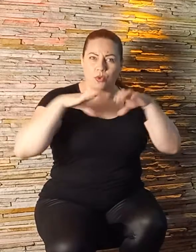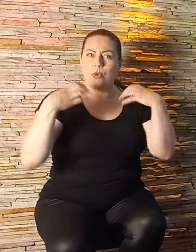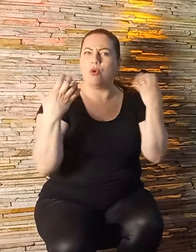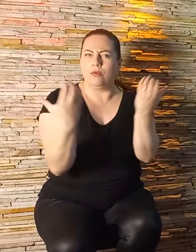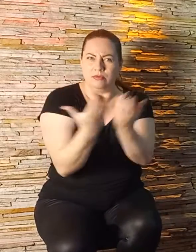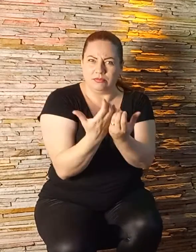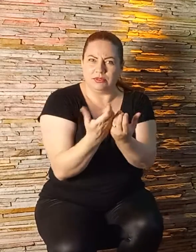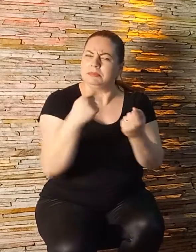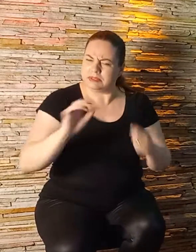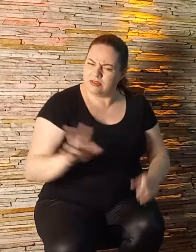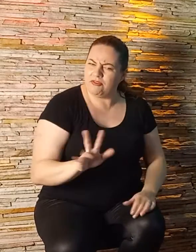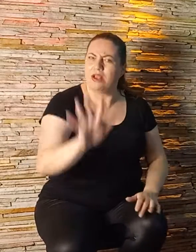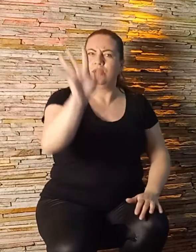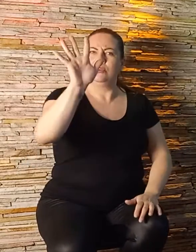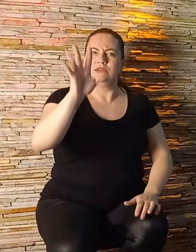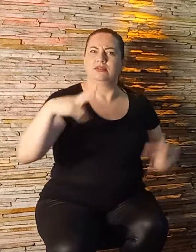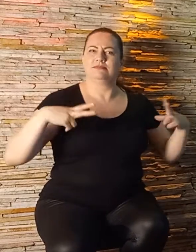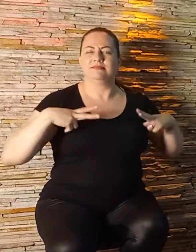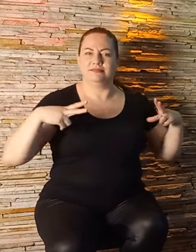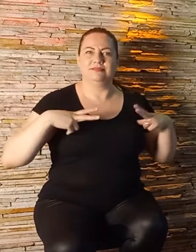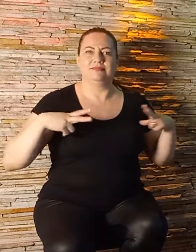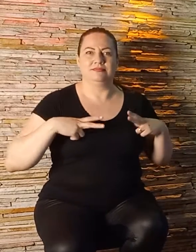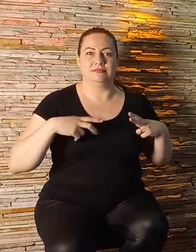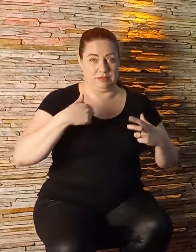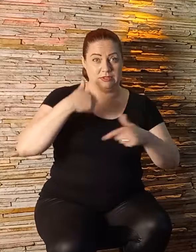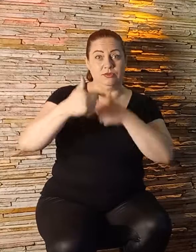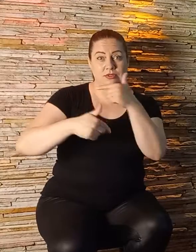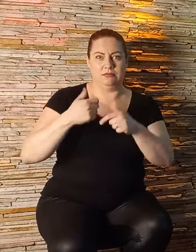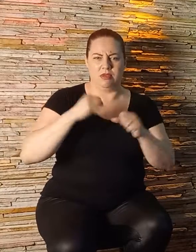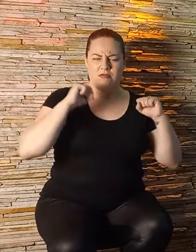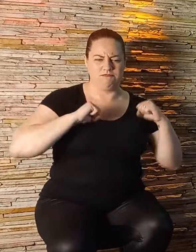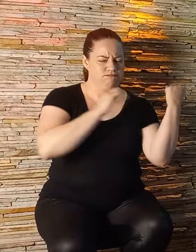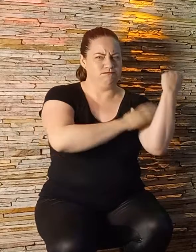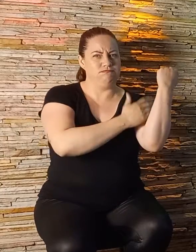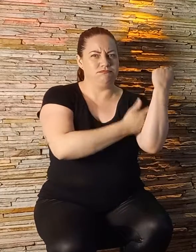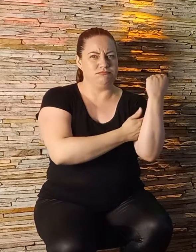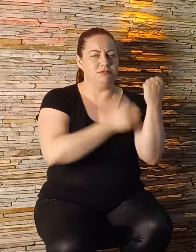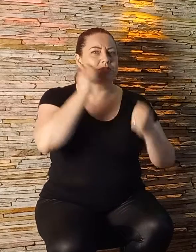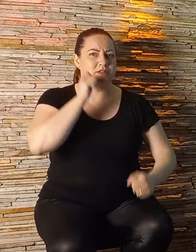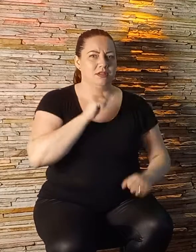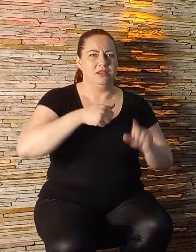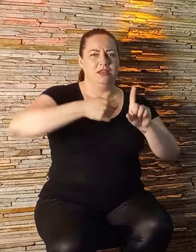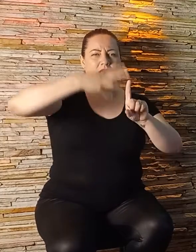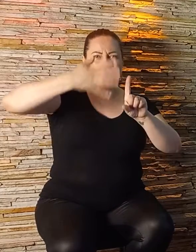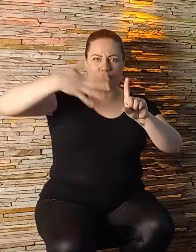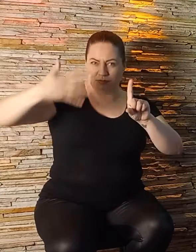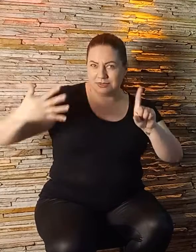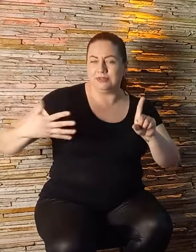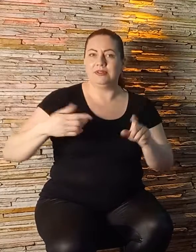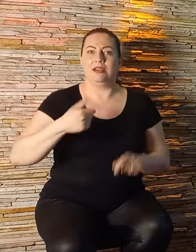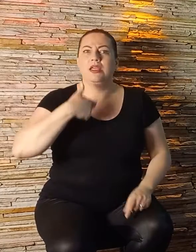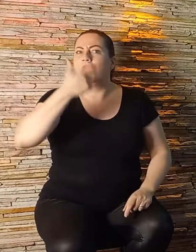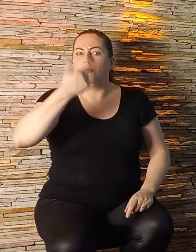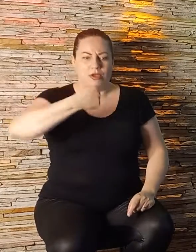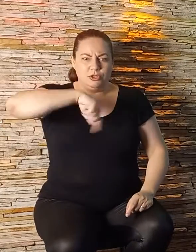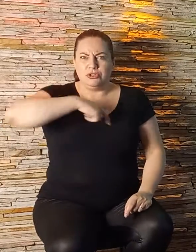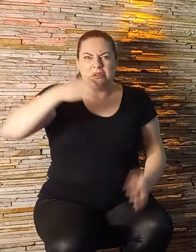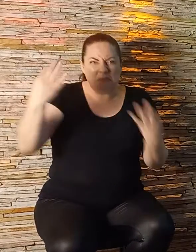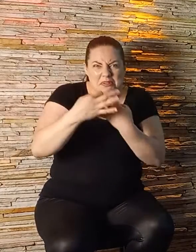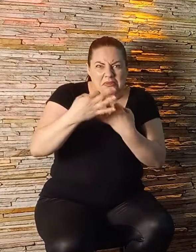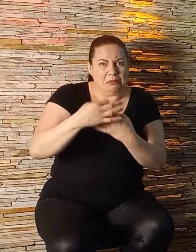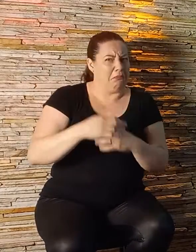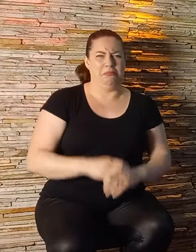deveriam dar valor às suas particularidades Eu trabalho com empoderamento feminino e LGBT e eu acho que nós não somos seres